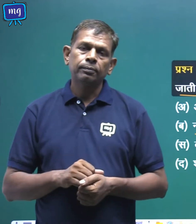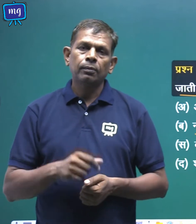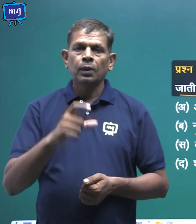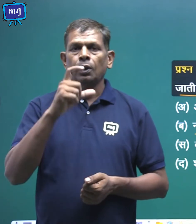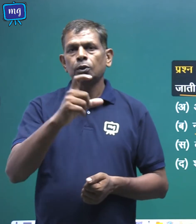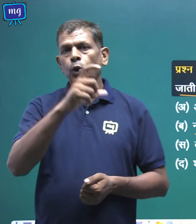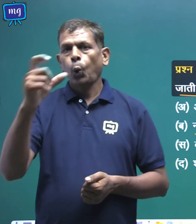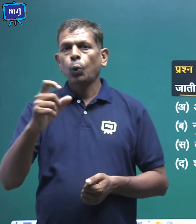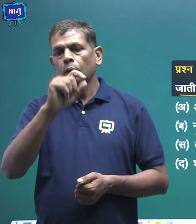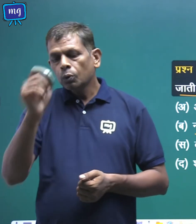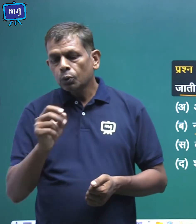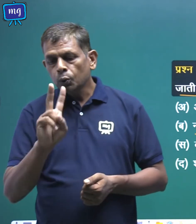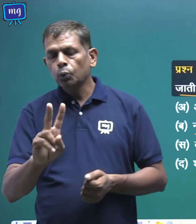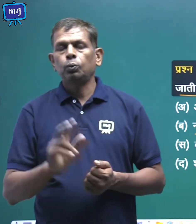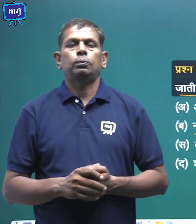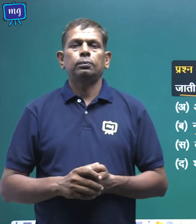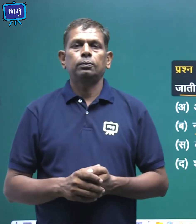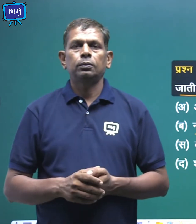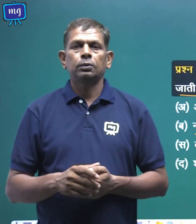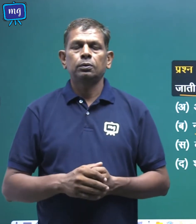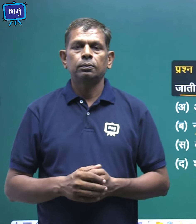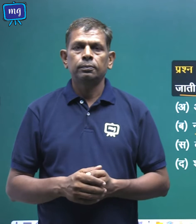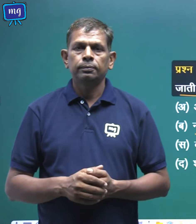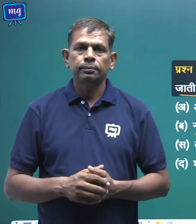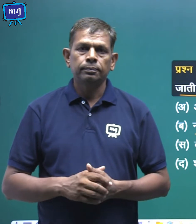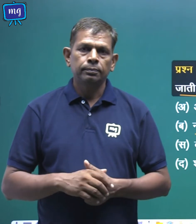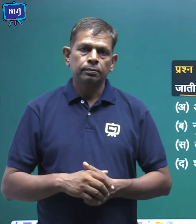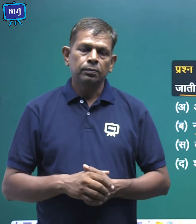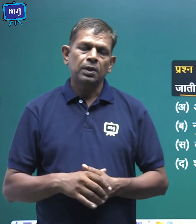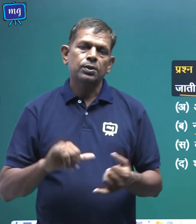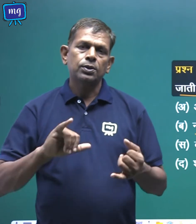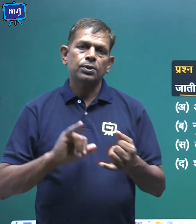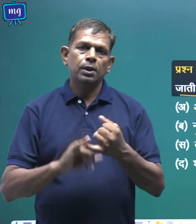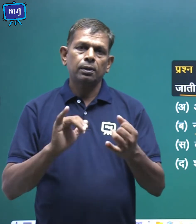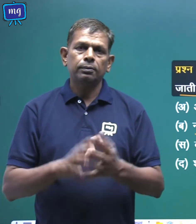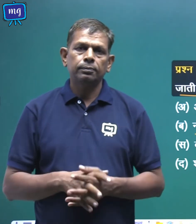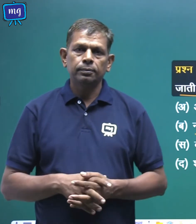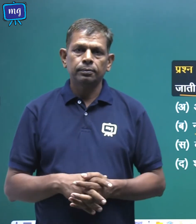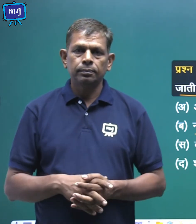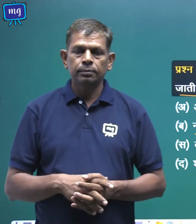कार्बन डाइऑक्साइड। हम ब्रैकेट में लिखेंगे स।